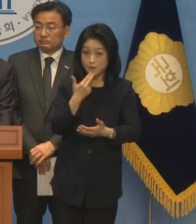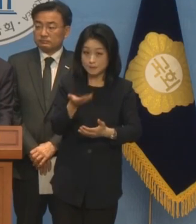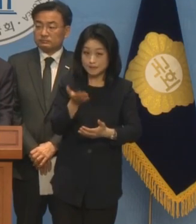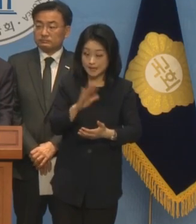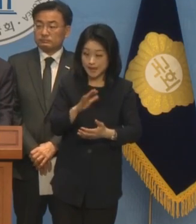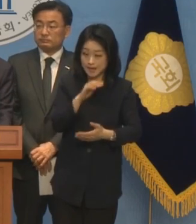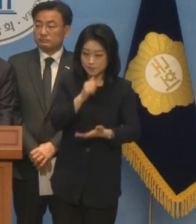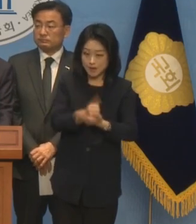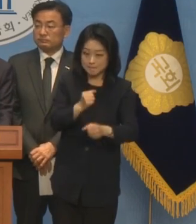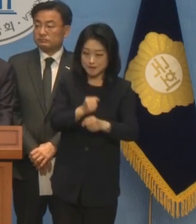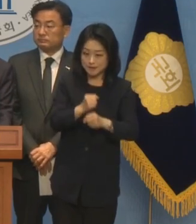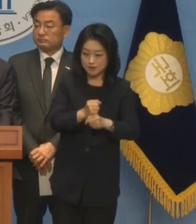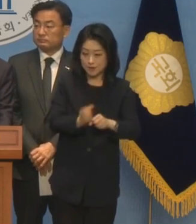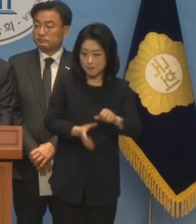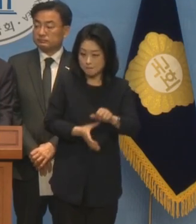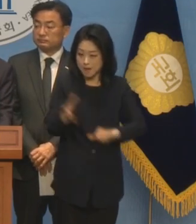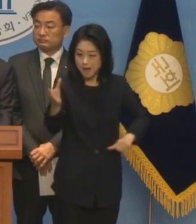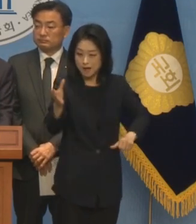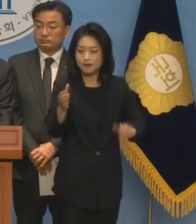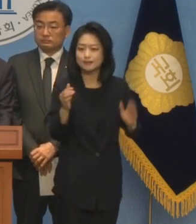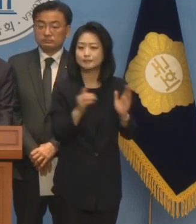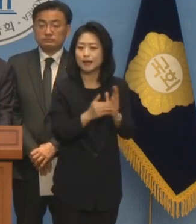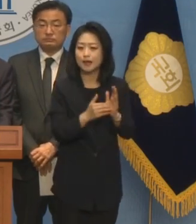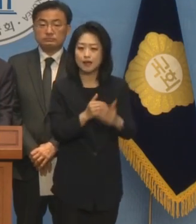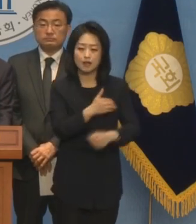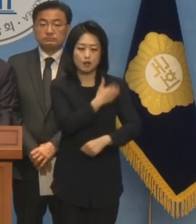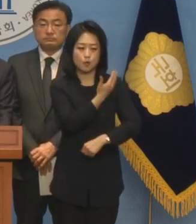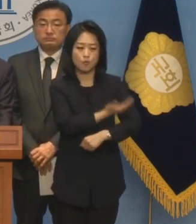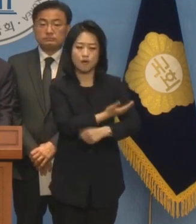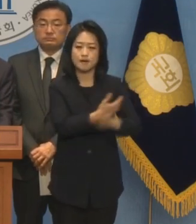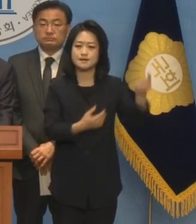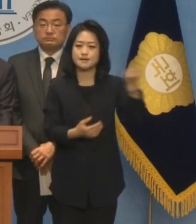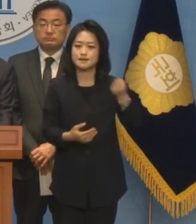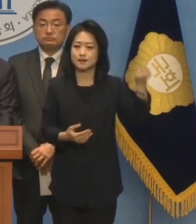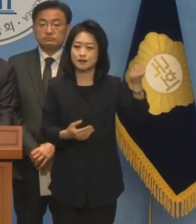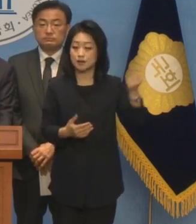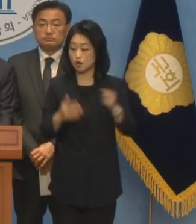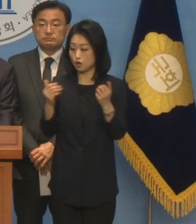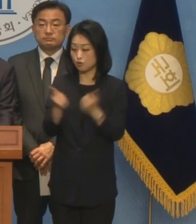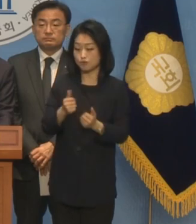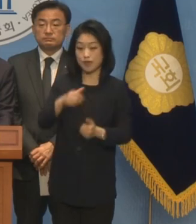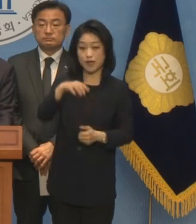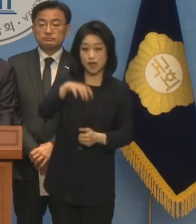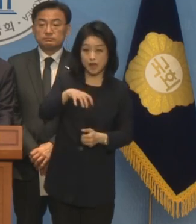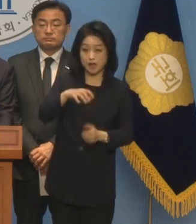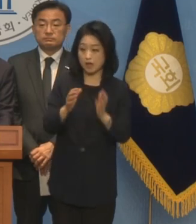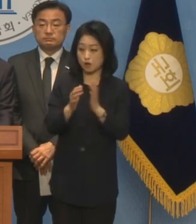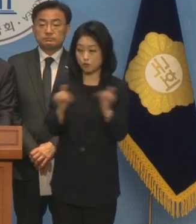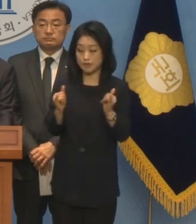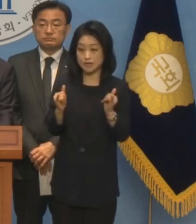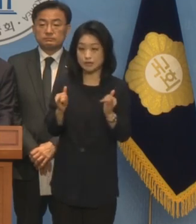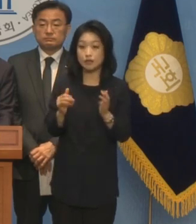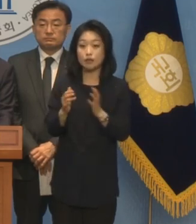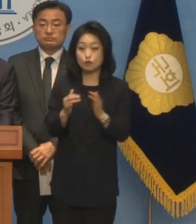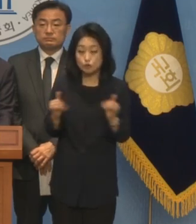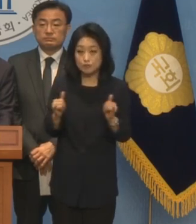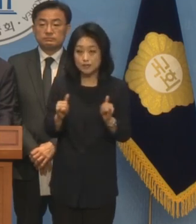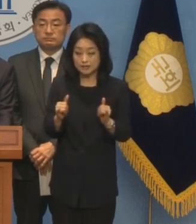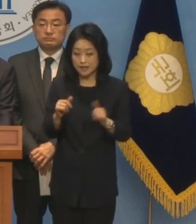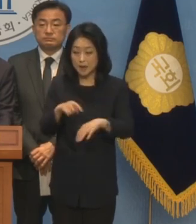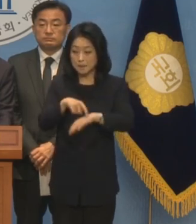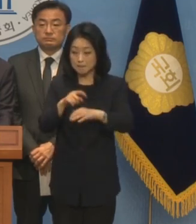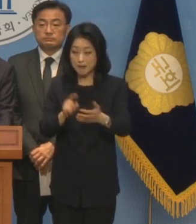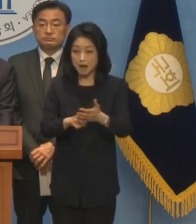남용으로 권력을 키워왔습니다이 과정에서 국회는 국민은 민은 난폭하게